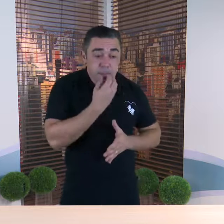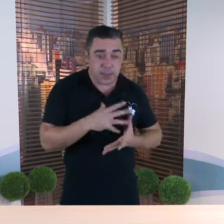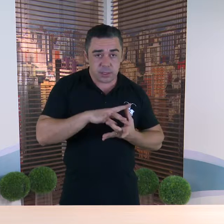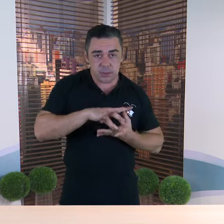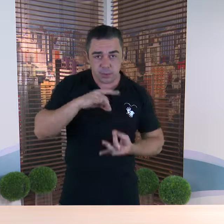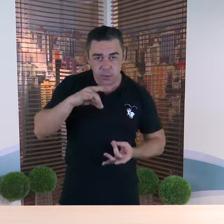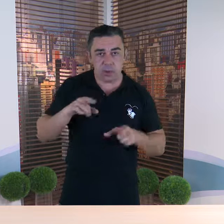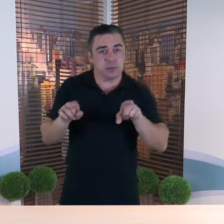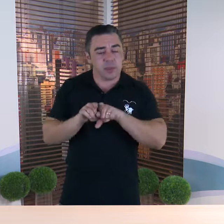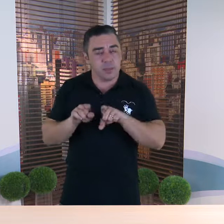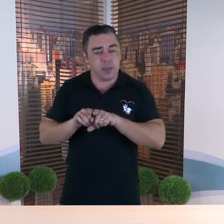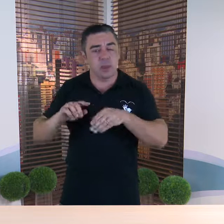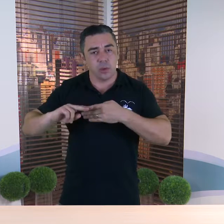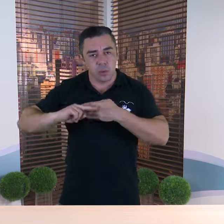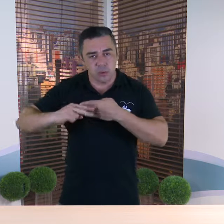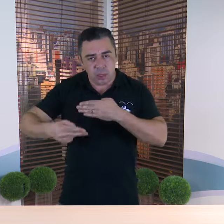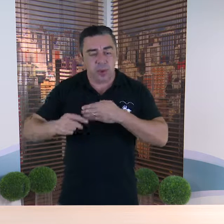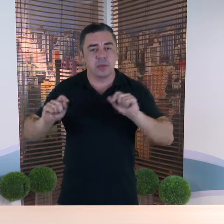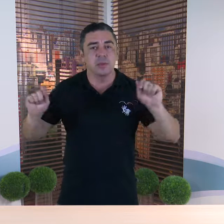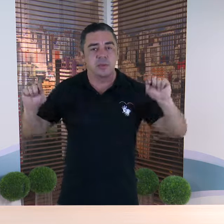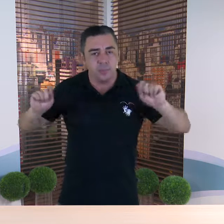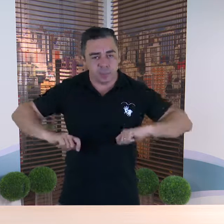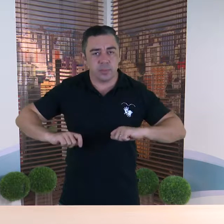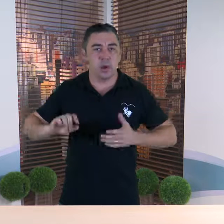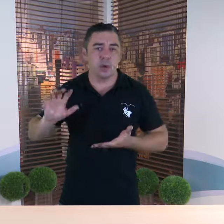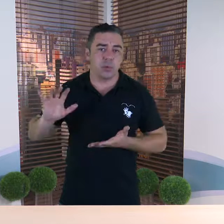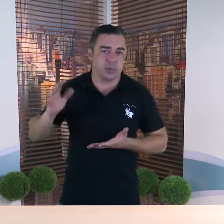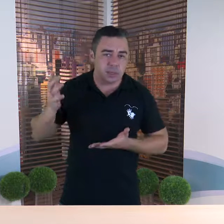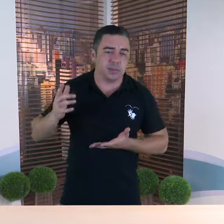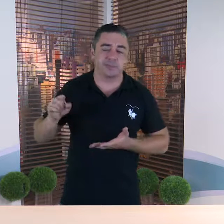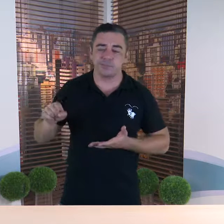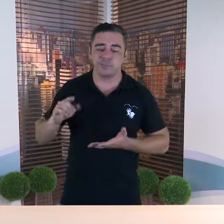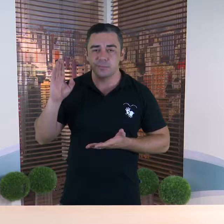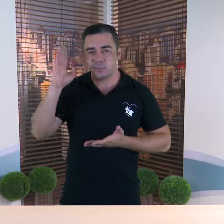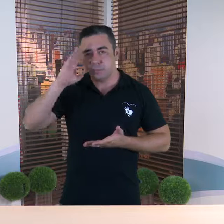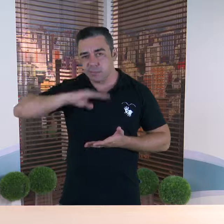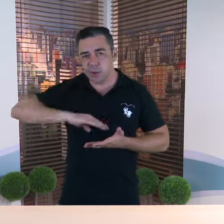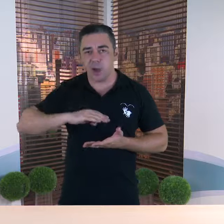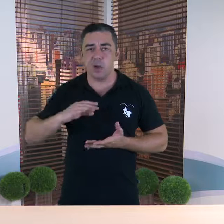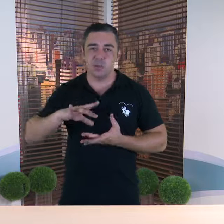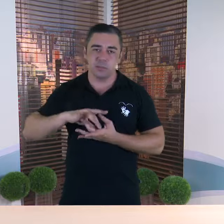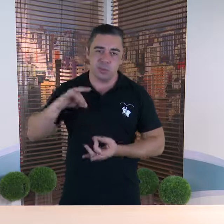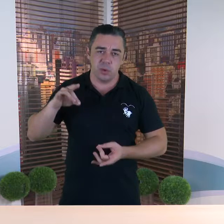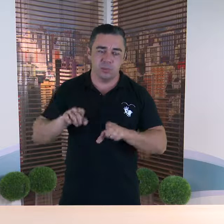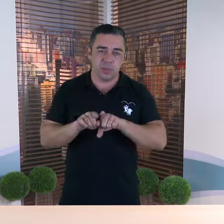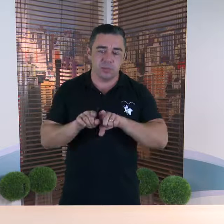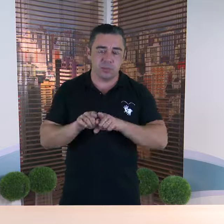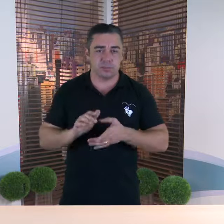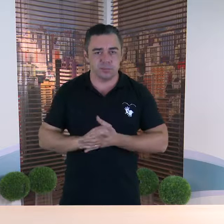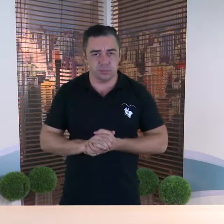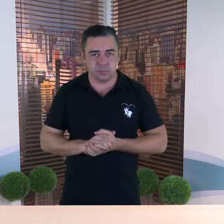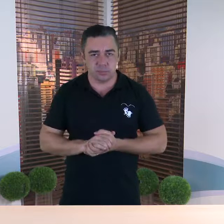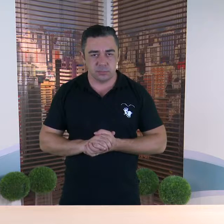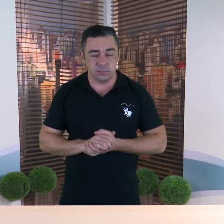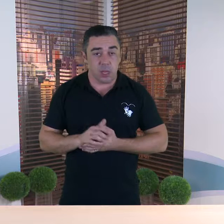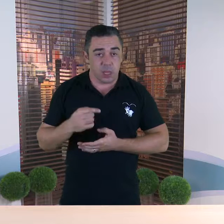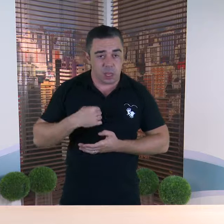bem espiritual tem como consequência a possibilidade da existência do mal espiritual. Com